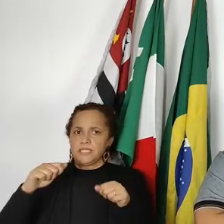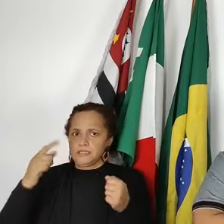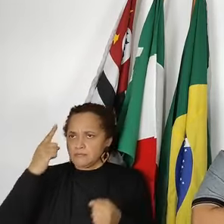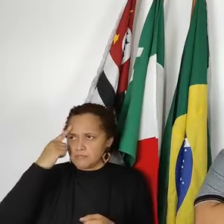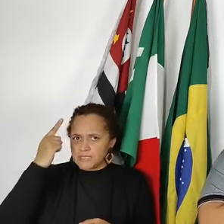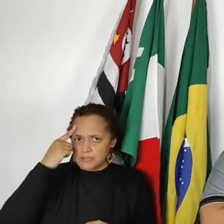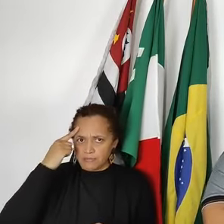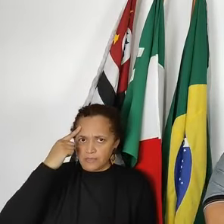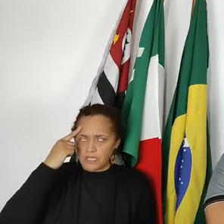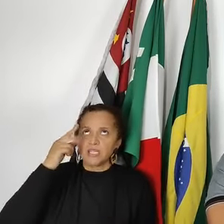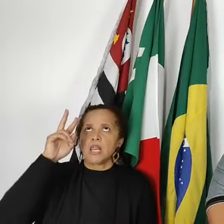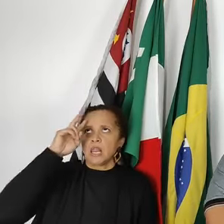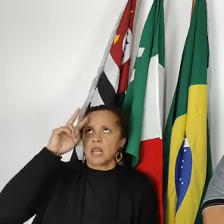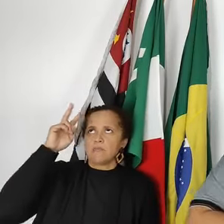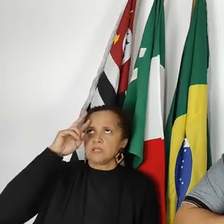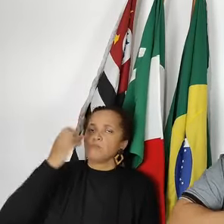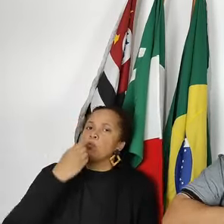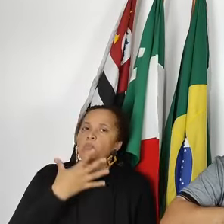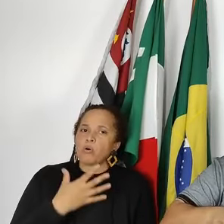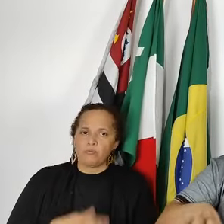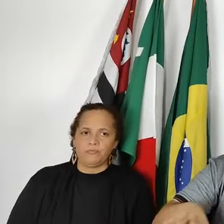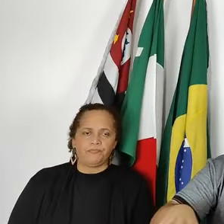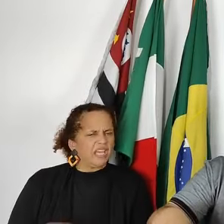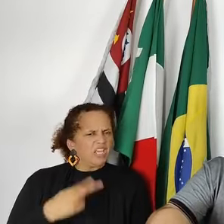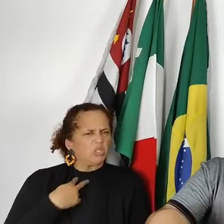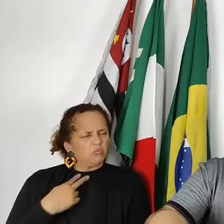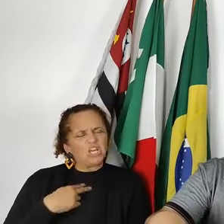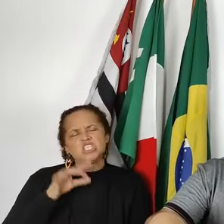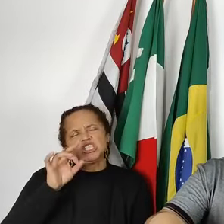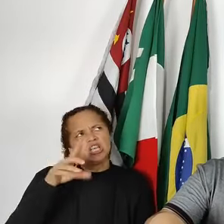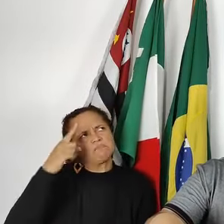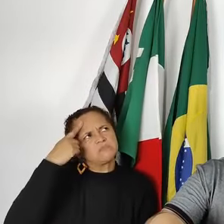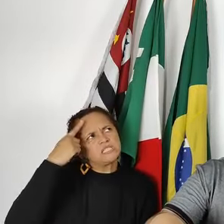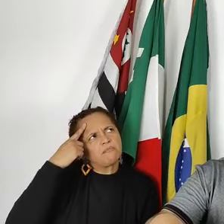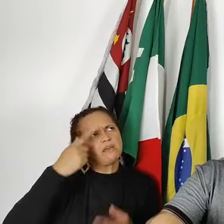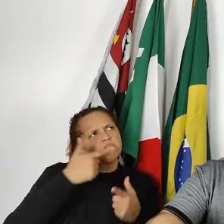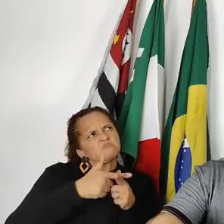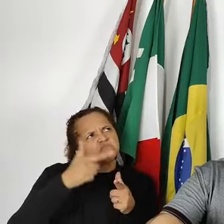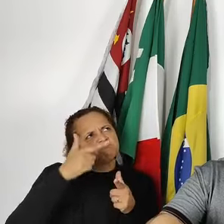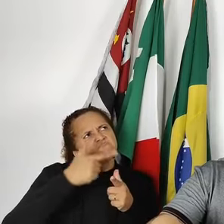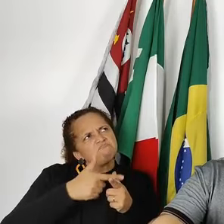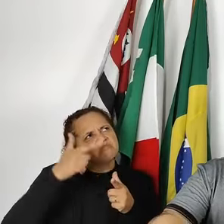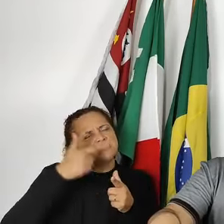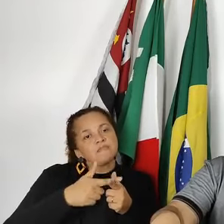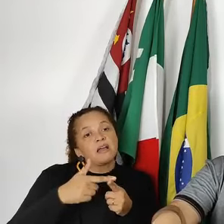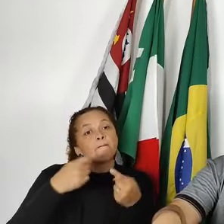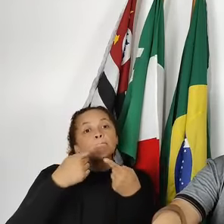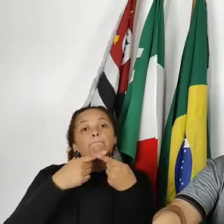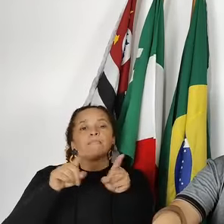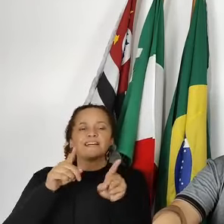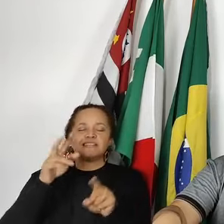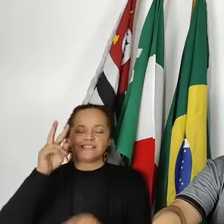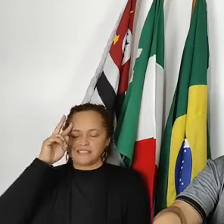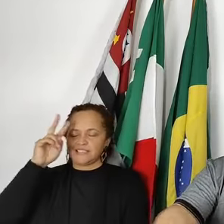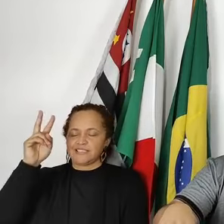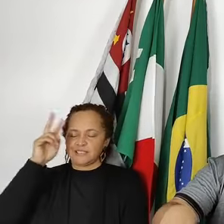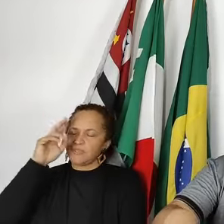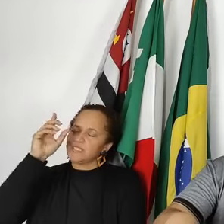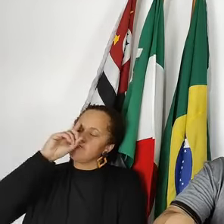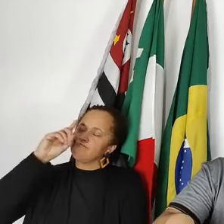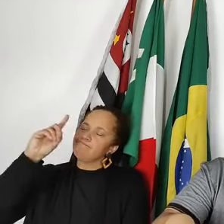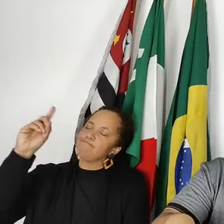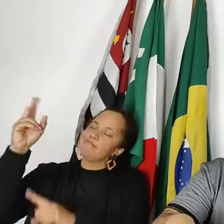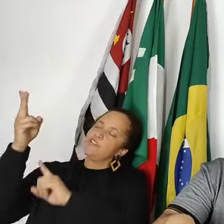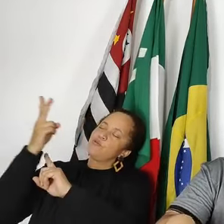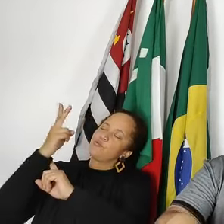o foco é muito no problema. Precisamos focar mais no que quem promete nos livrar,